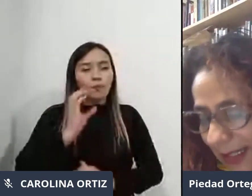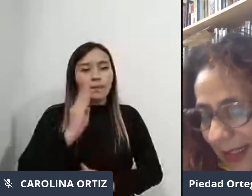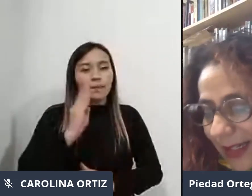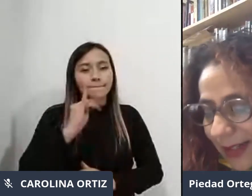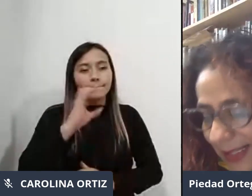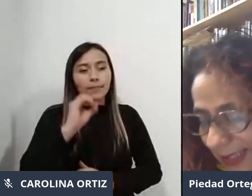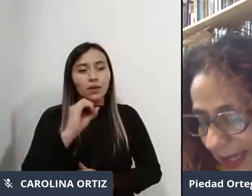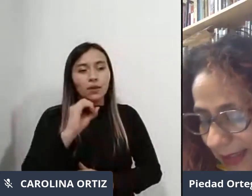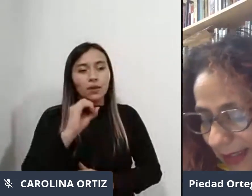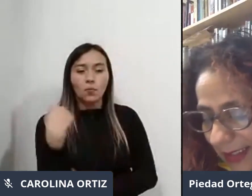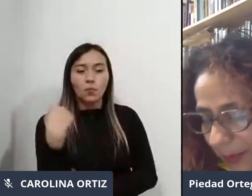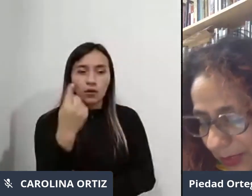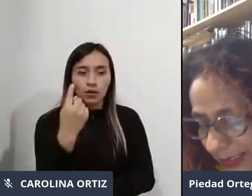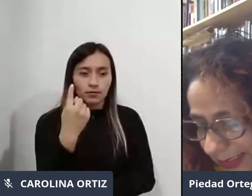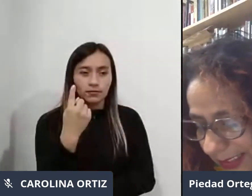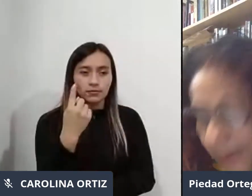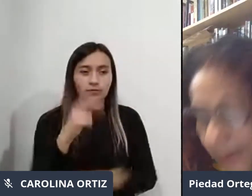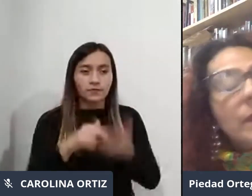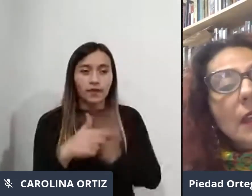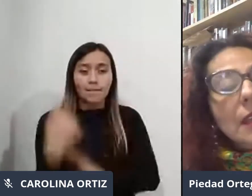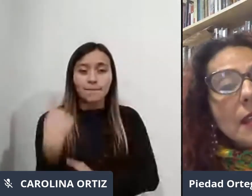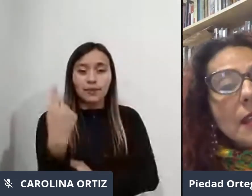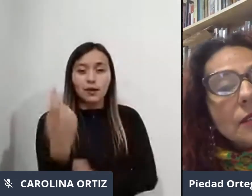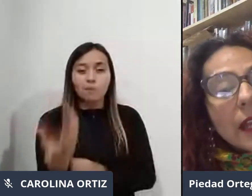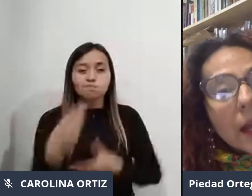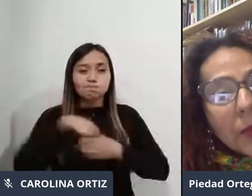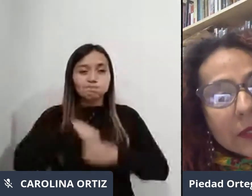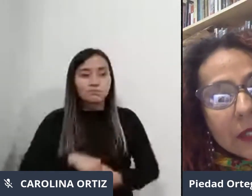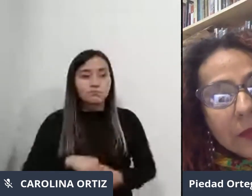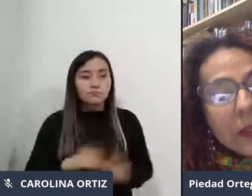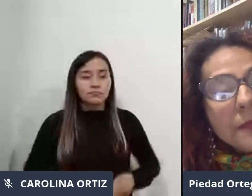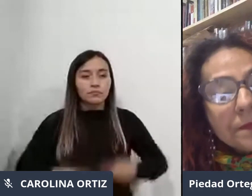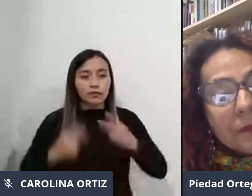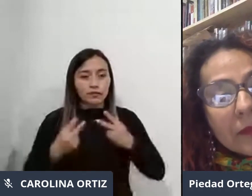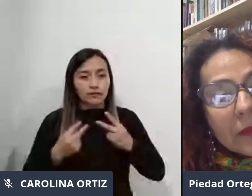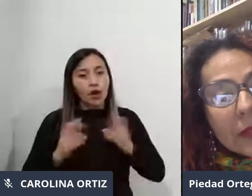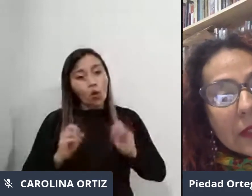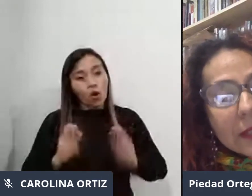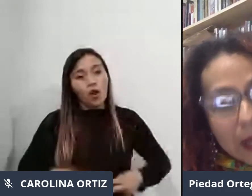vida enraizada en la política. Y esto